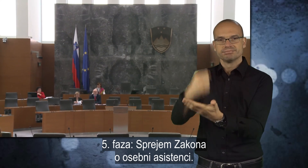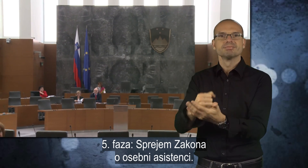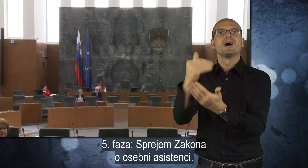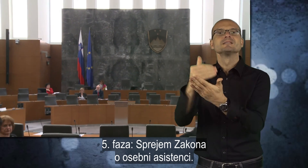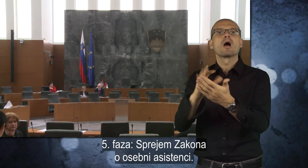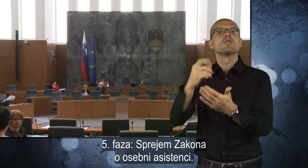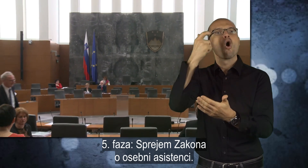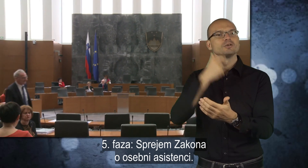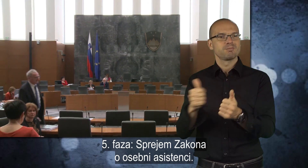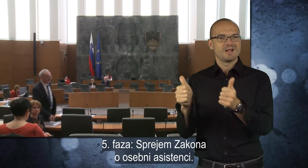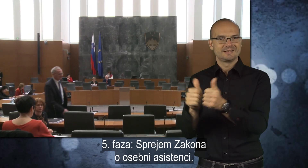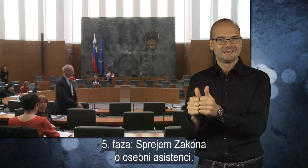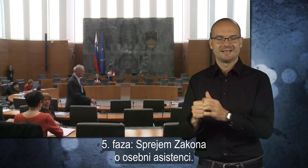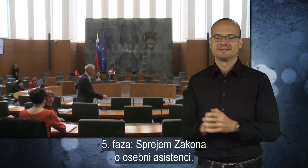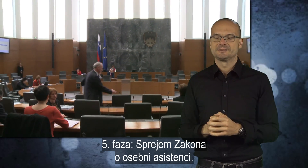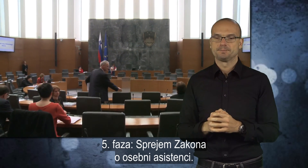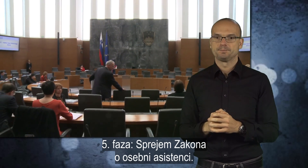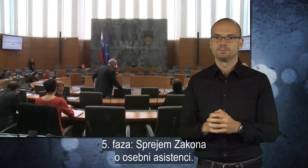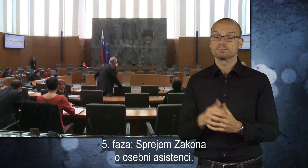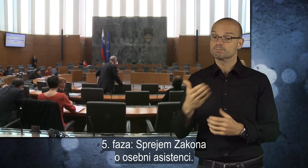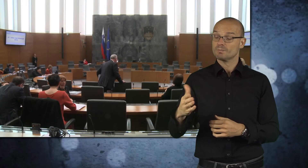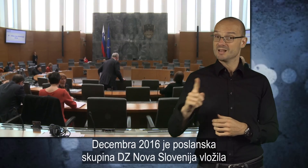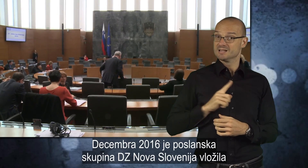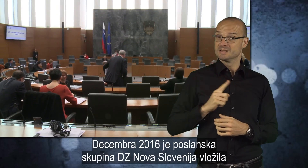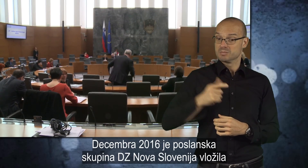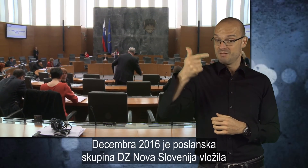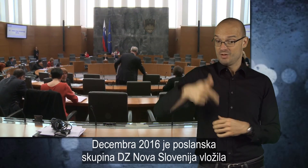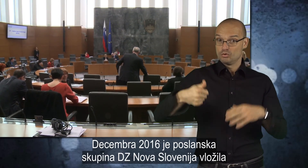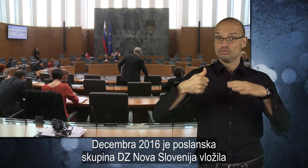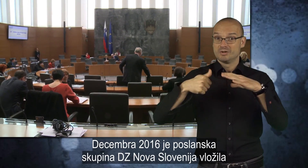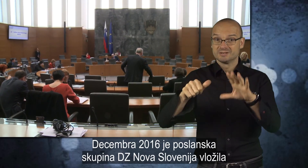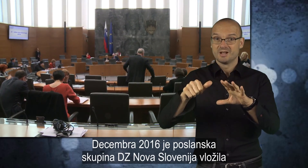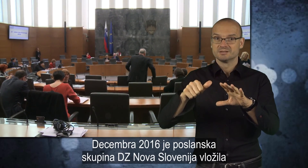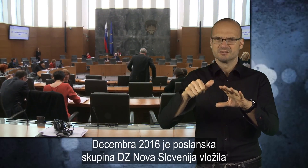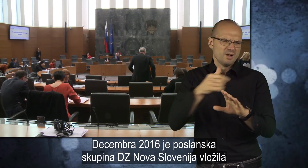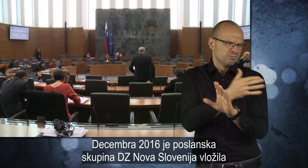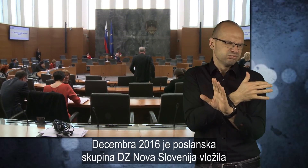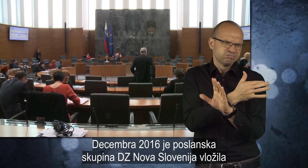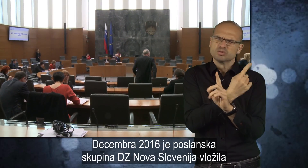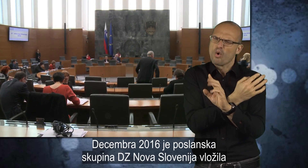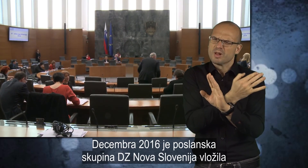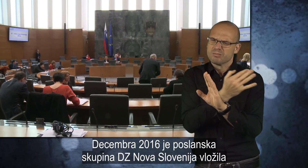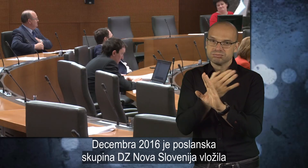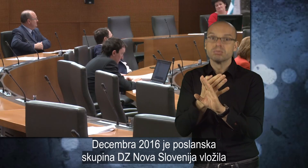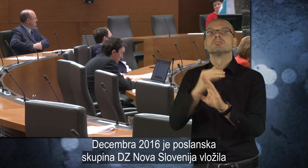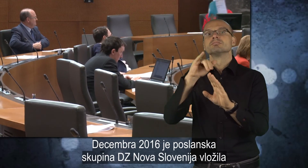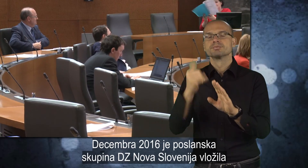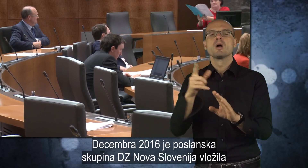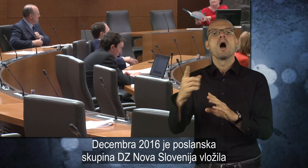Sprejem zakona o osebni asistenci. Decembra 2016 je poslanska skupina Nova